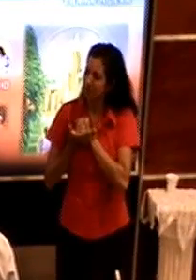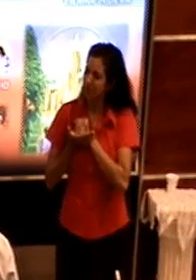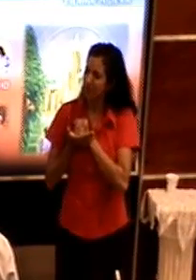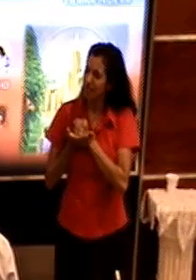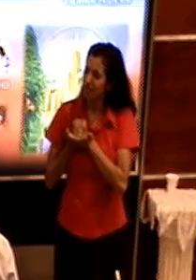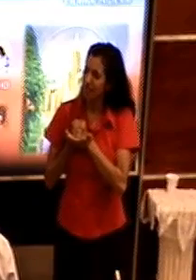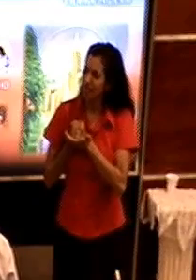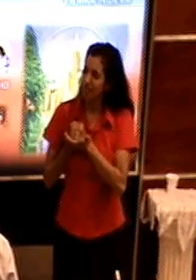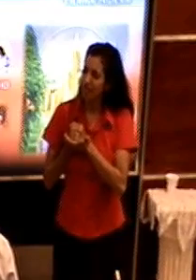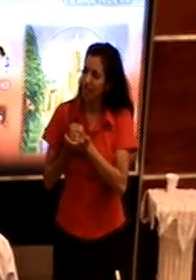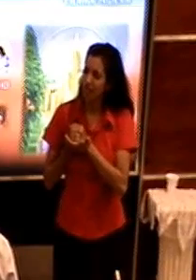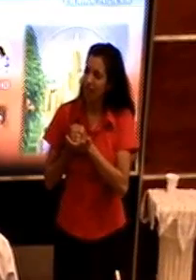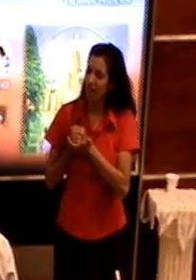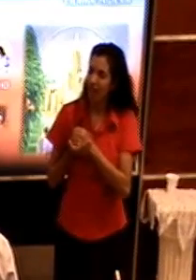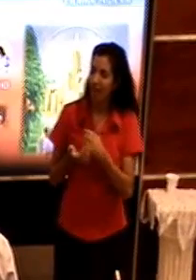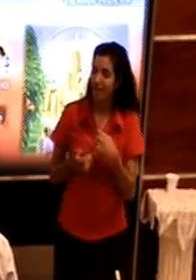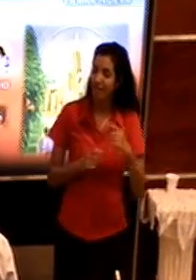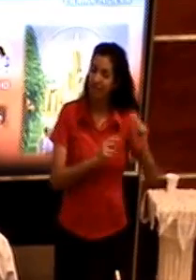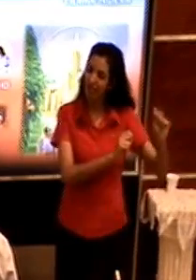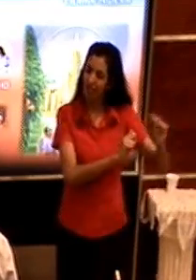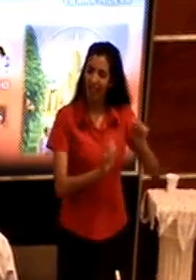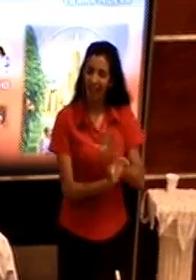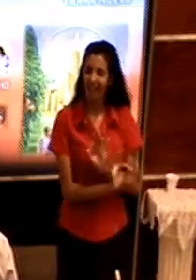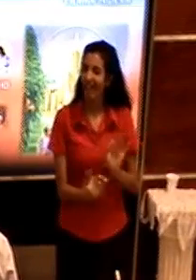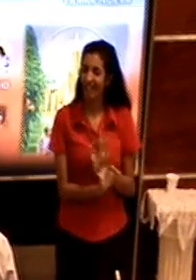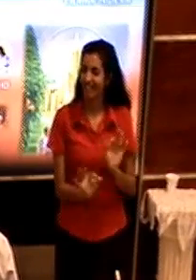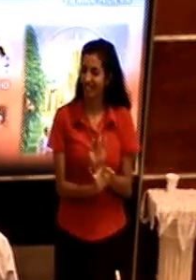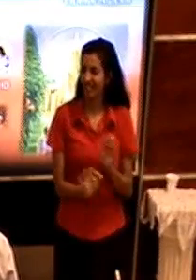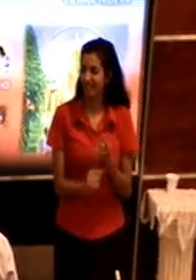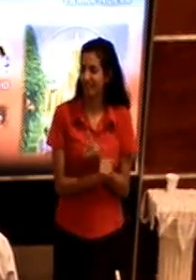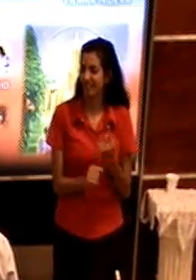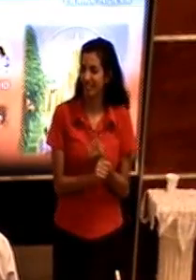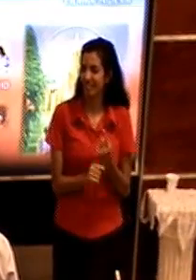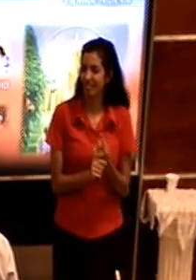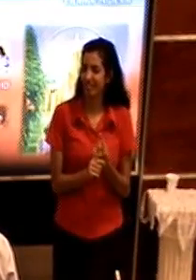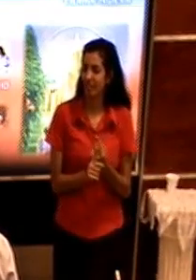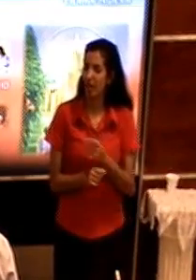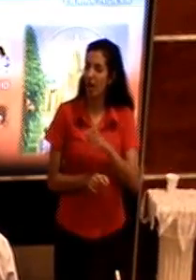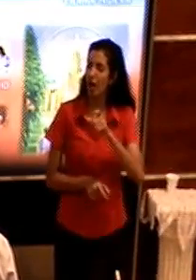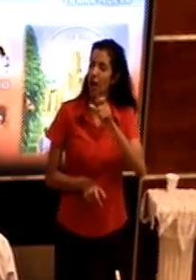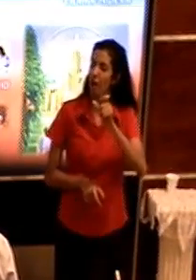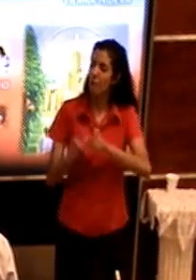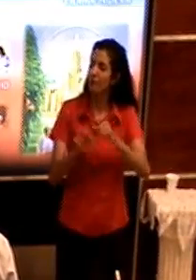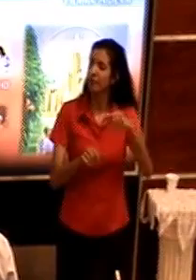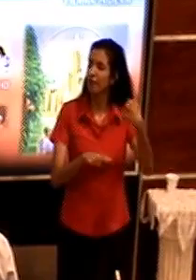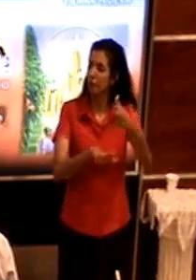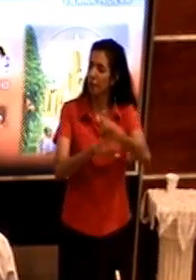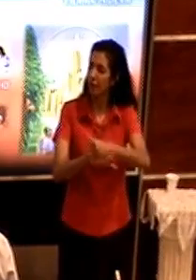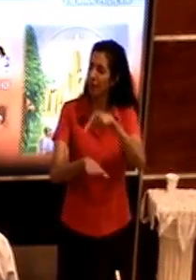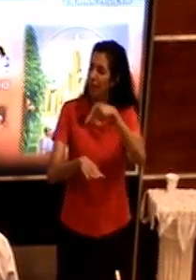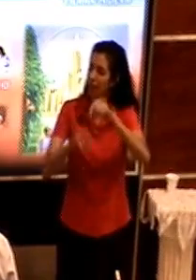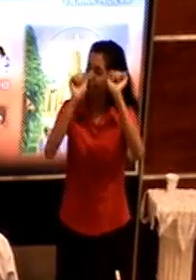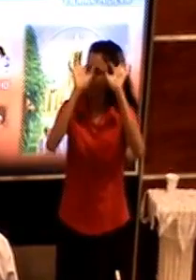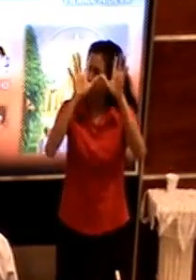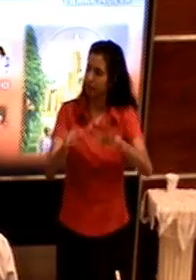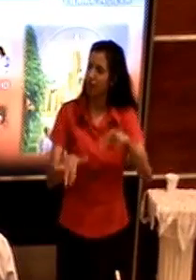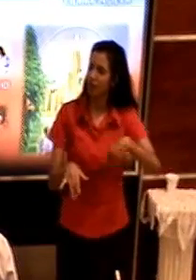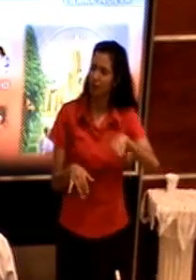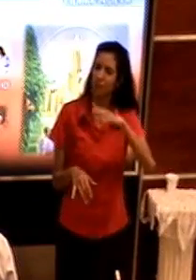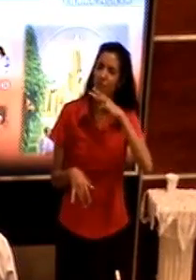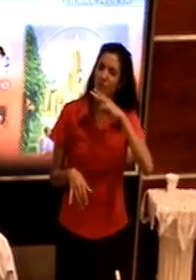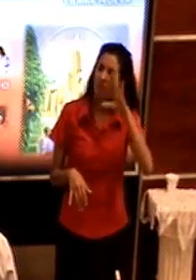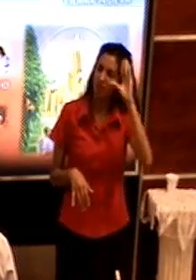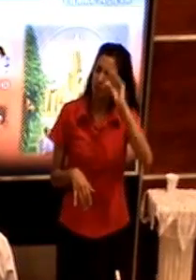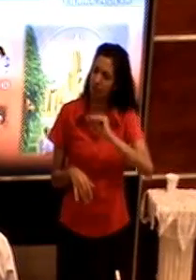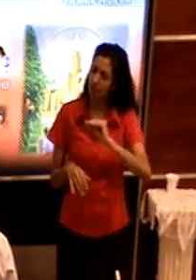nada podrán hacer contra nosotros. Bendice a mis hermanos en Cristo. Acompáñanos en este viernes de noche hasta